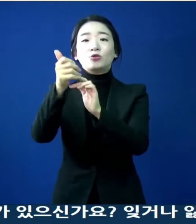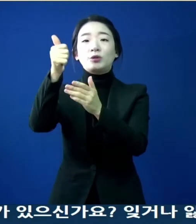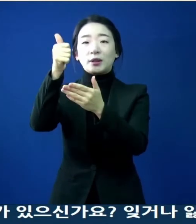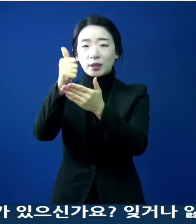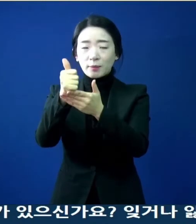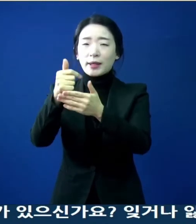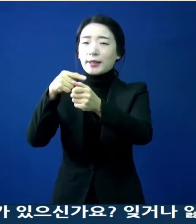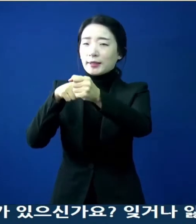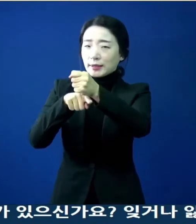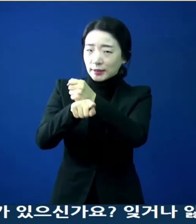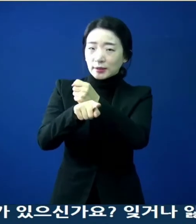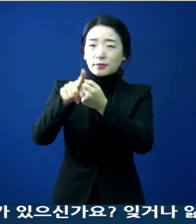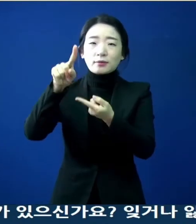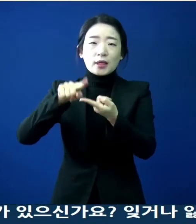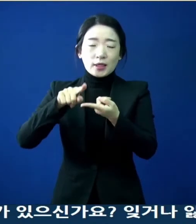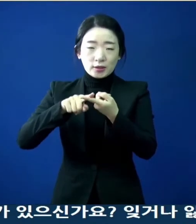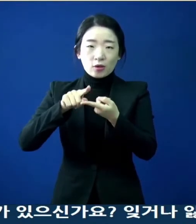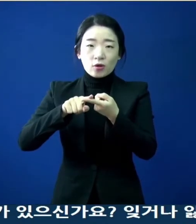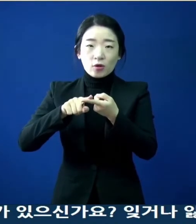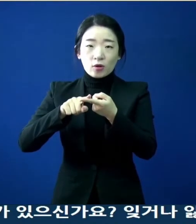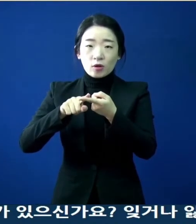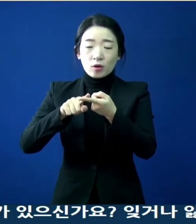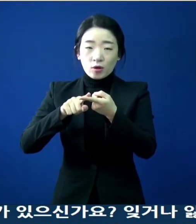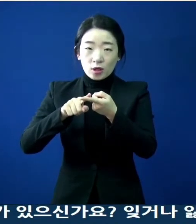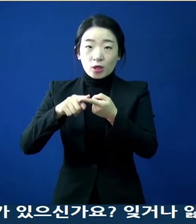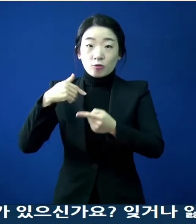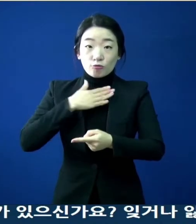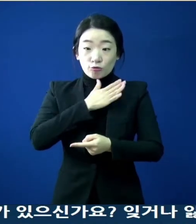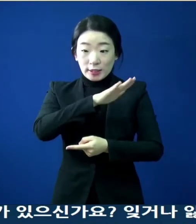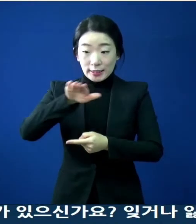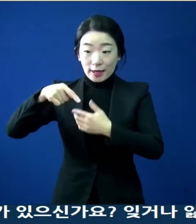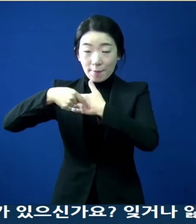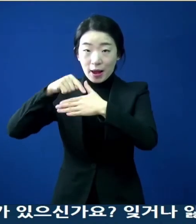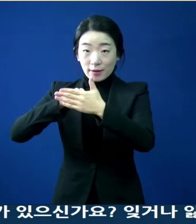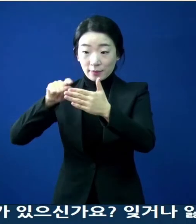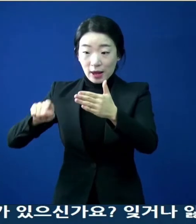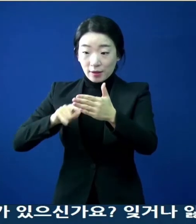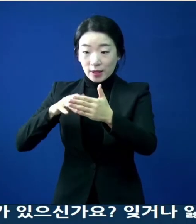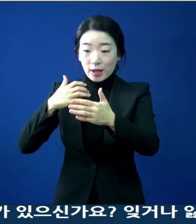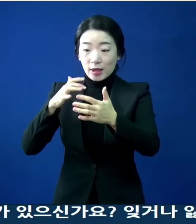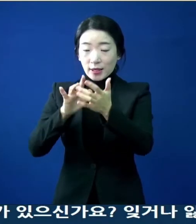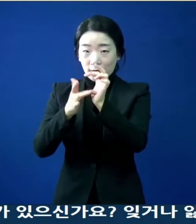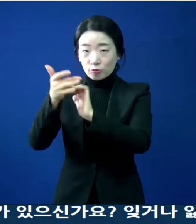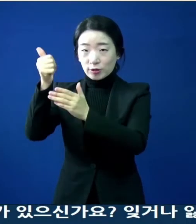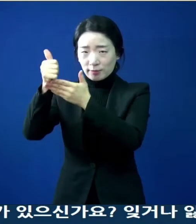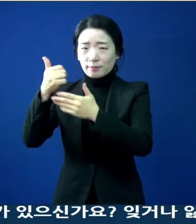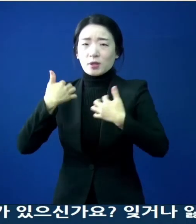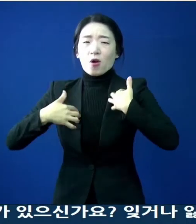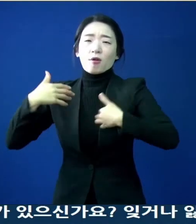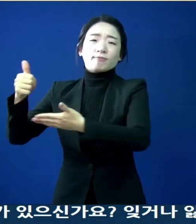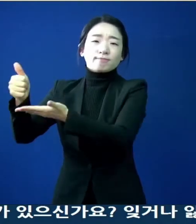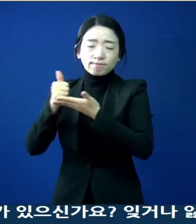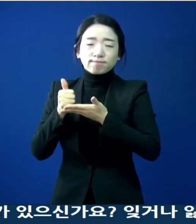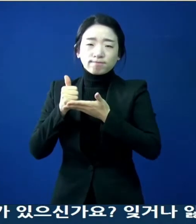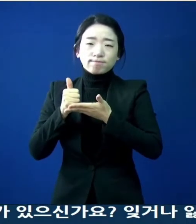무엇인지를 순전하게 우리 마음속에 받아들일 수 있는 회복이 있어야 할 줄로